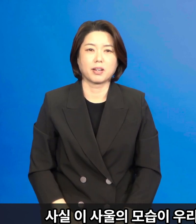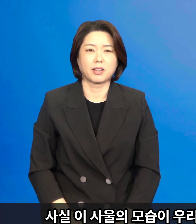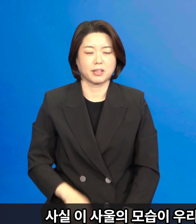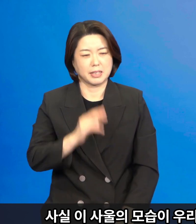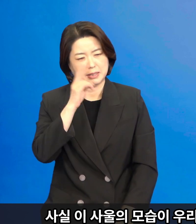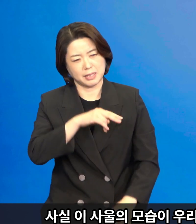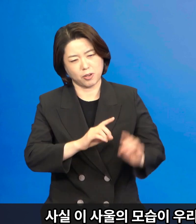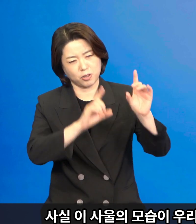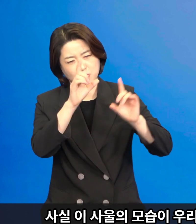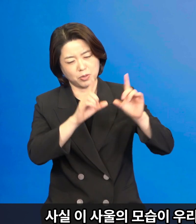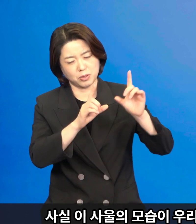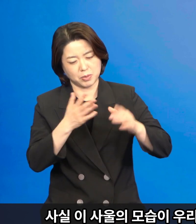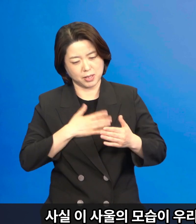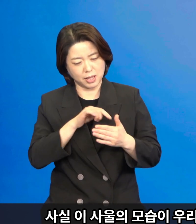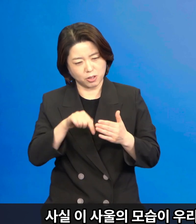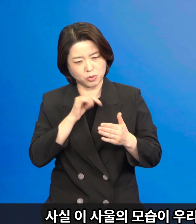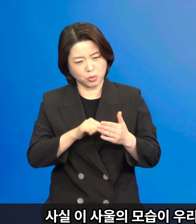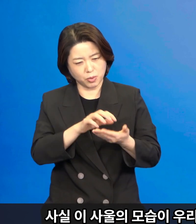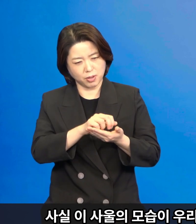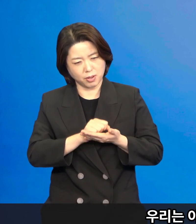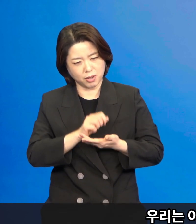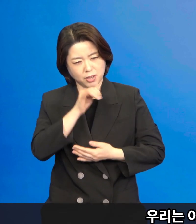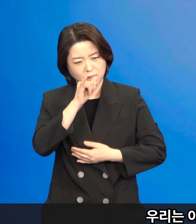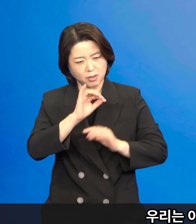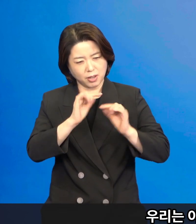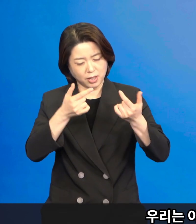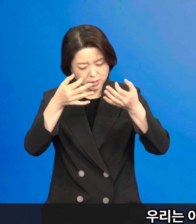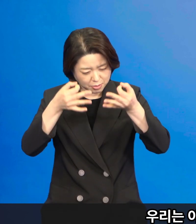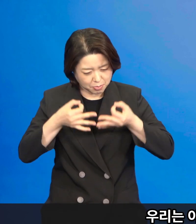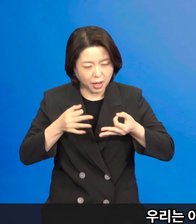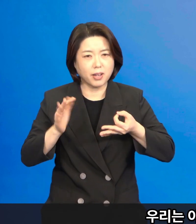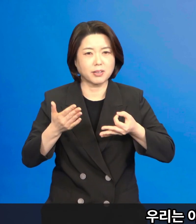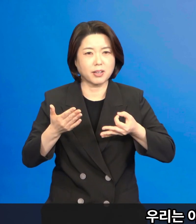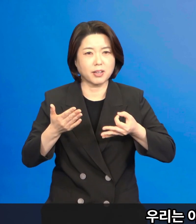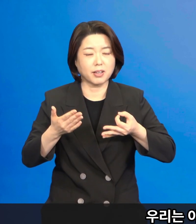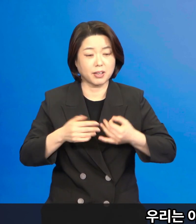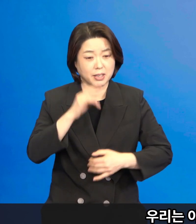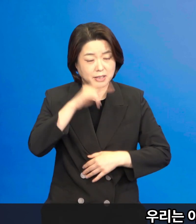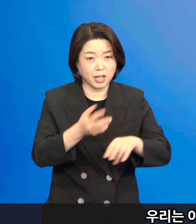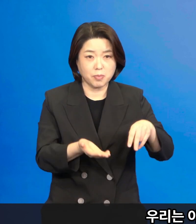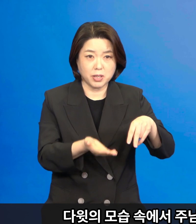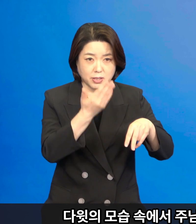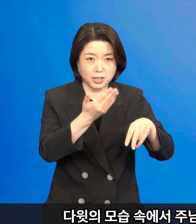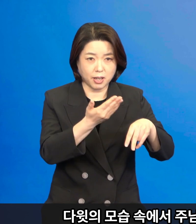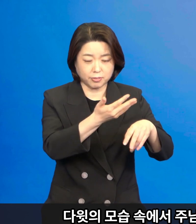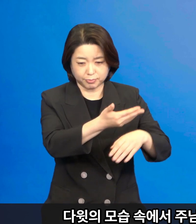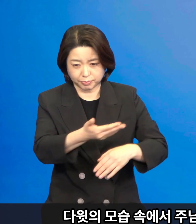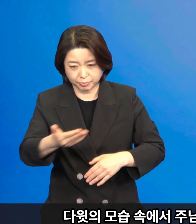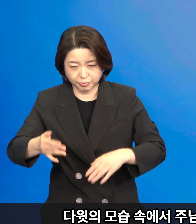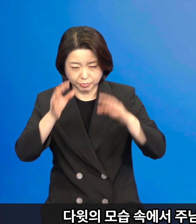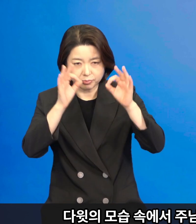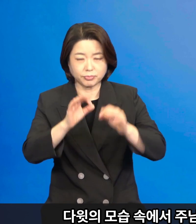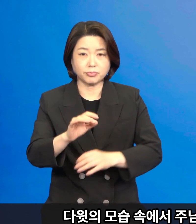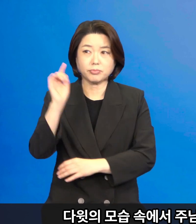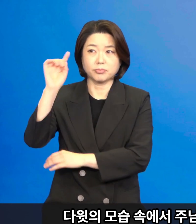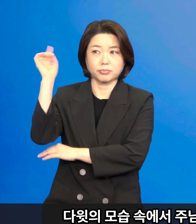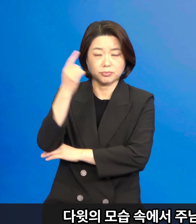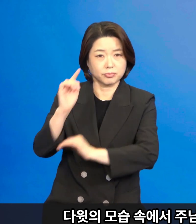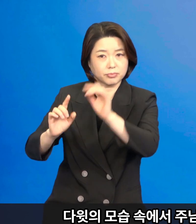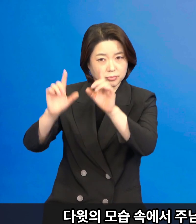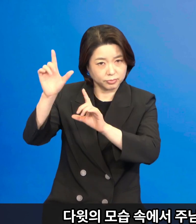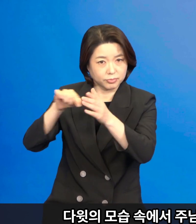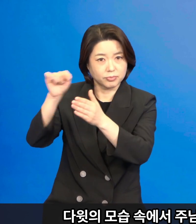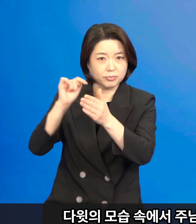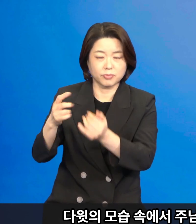사울의 모습이 우리 안에 있는 건 아닌가를 돌아봐야 돼요. 우리는 이 사무엘상을 보면서 다윗의 모습 속에서